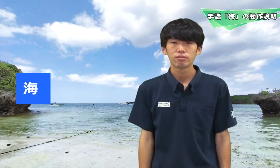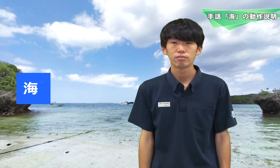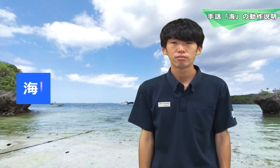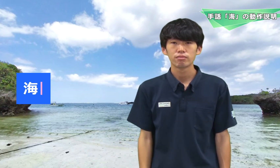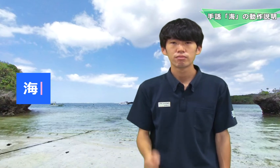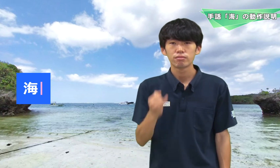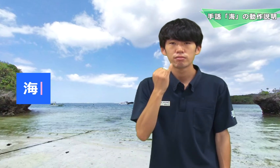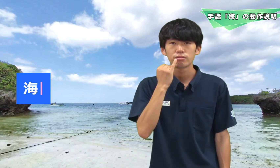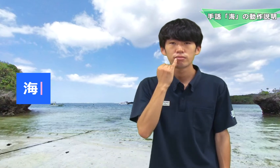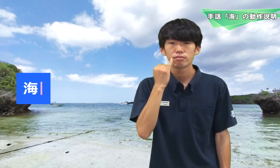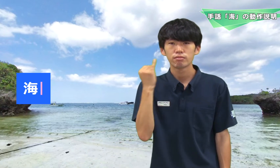海、